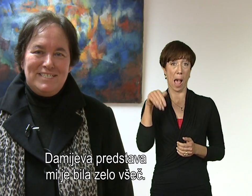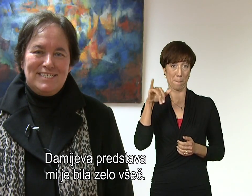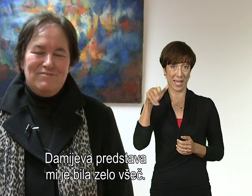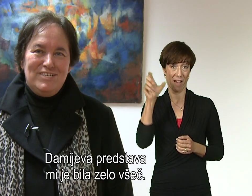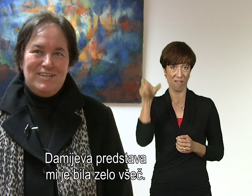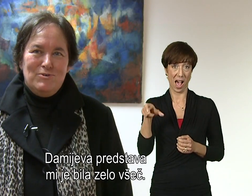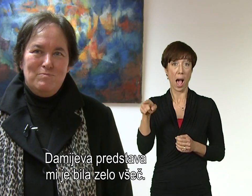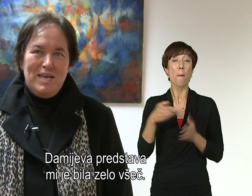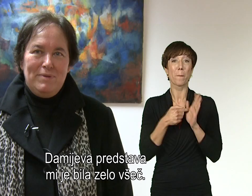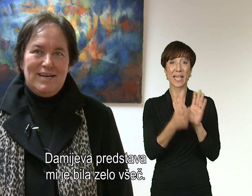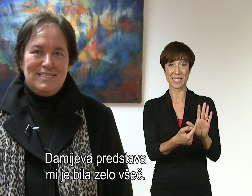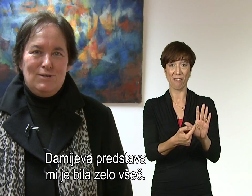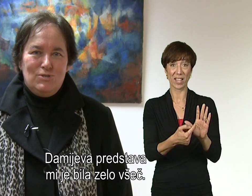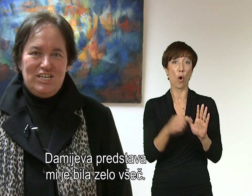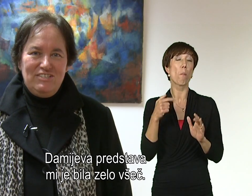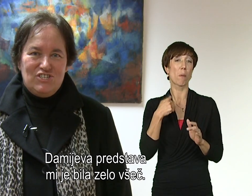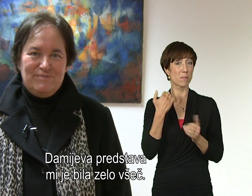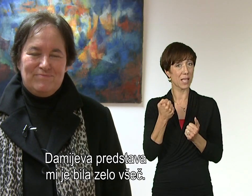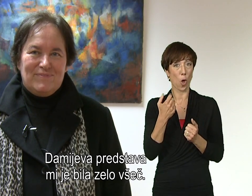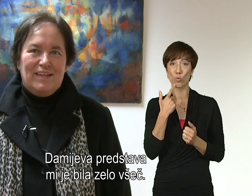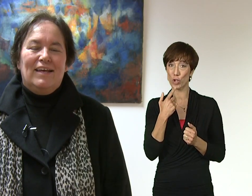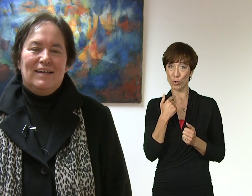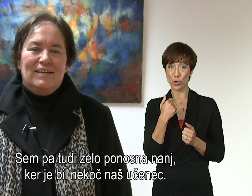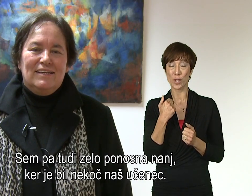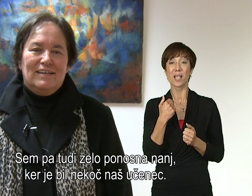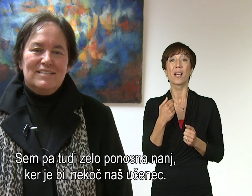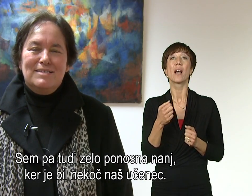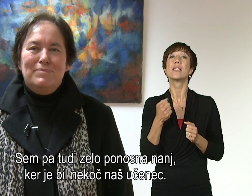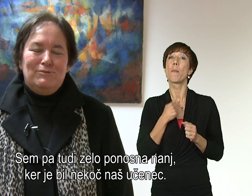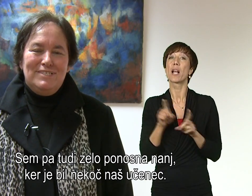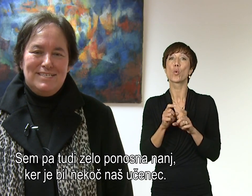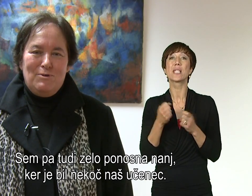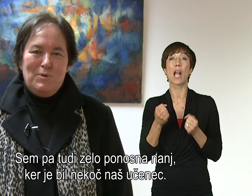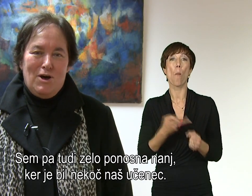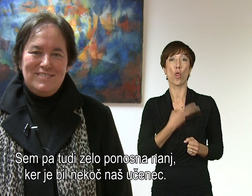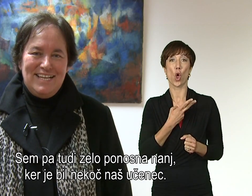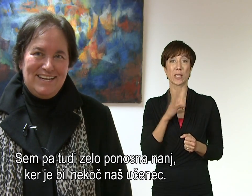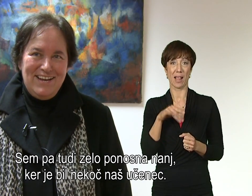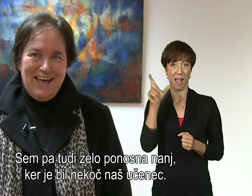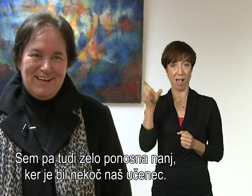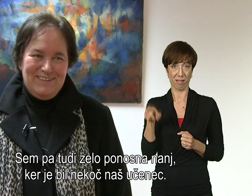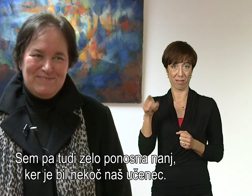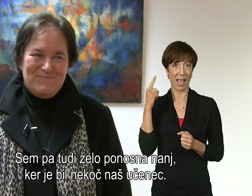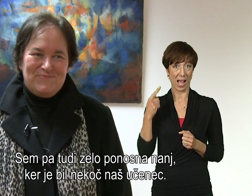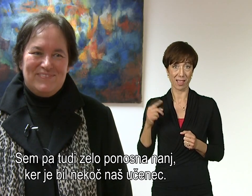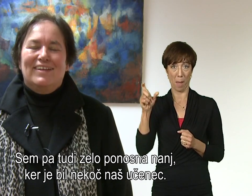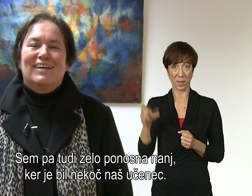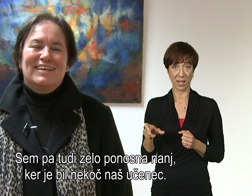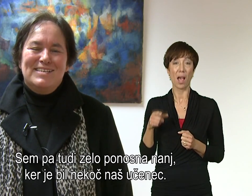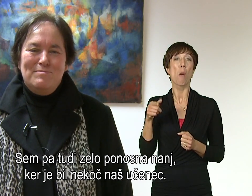Damijeva predstavitev mi je bila zelo všeč. Sem pa tudi zelo ponosna na njega,